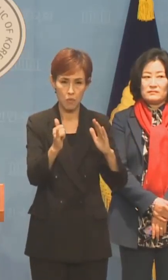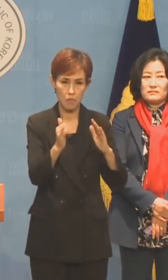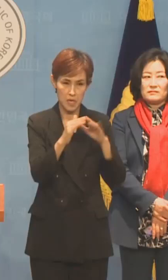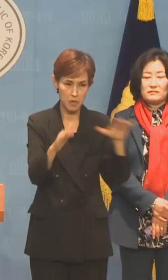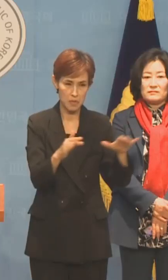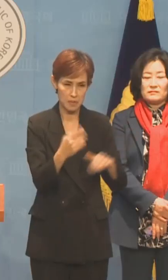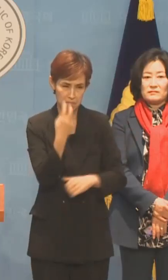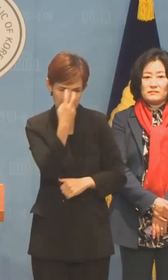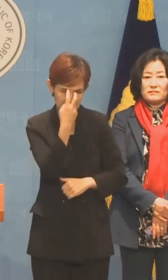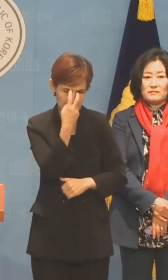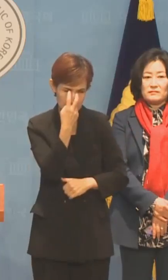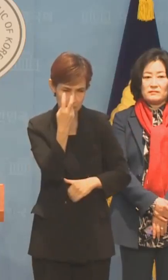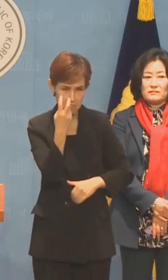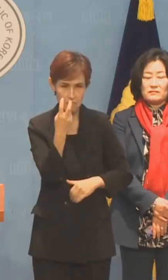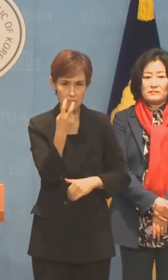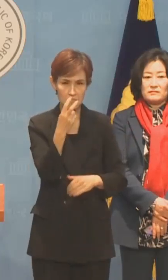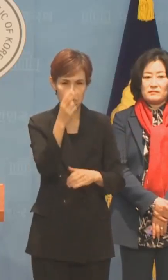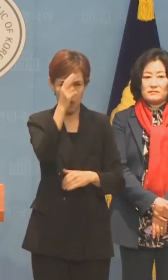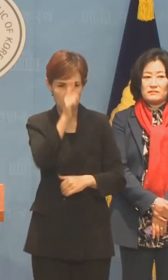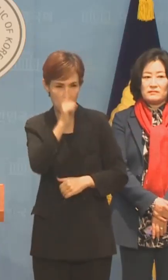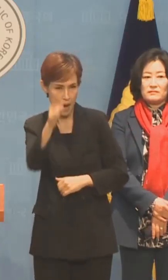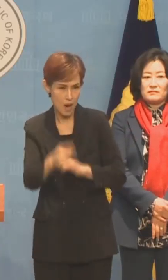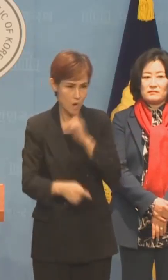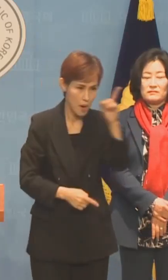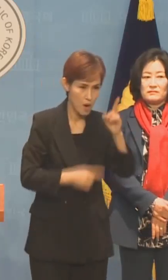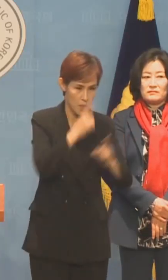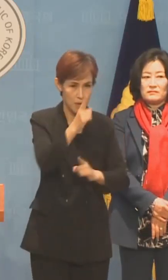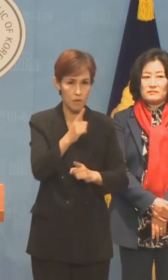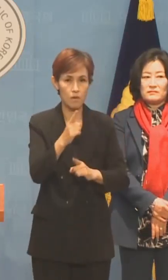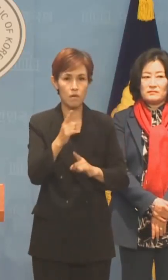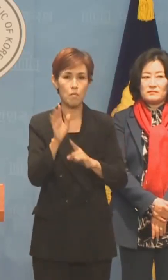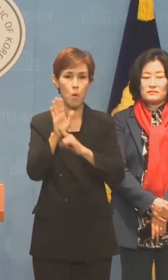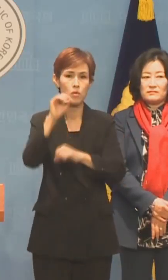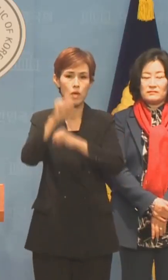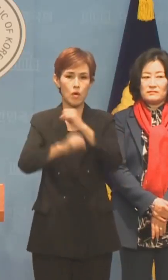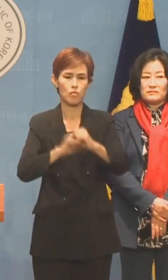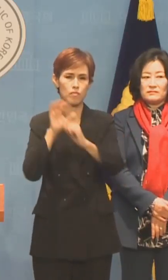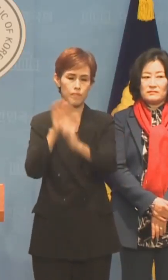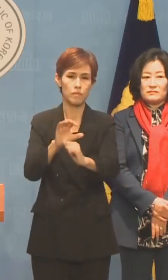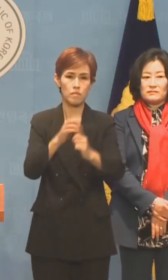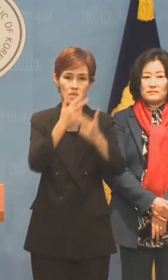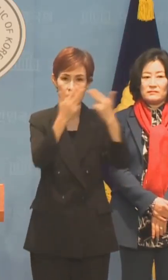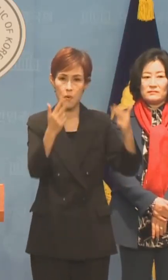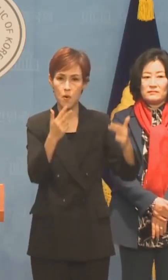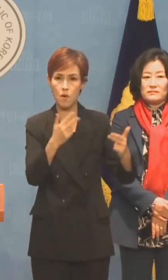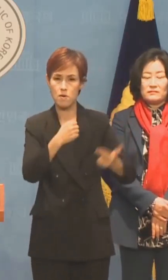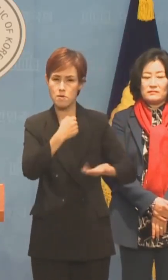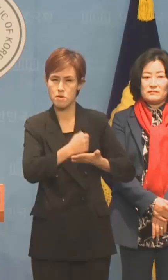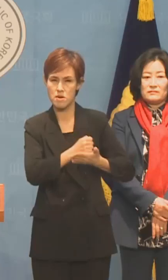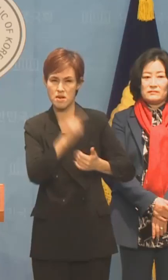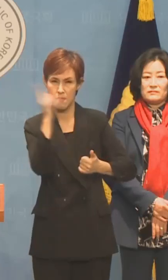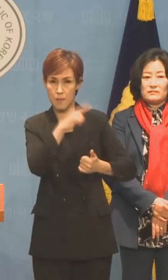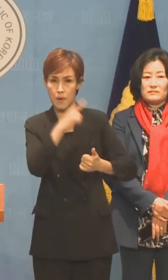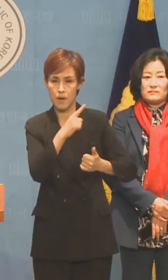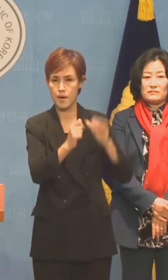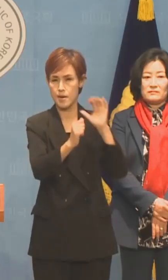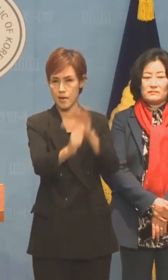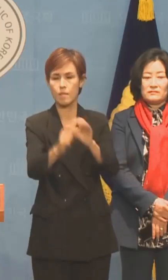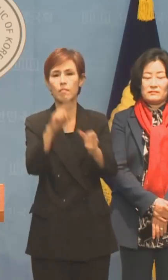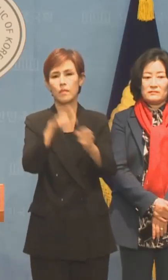감시하고 고발하게 하여 자유로운 시민의 목소리를 막고 이재명 대표에 대한 비판을 덮으려는 잘못된 시도로